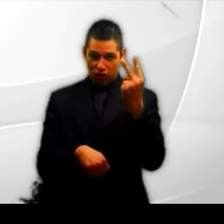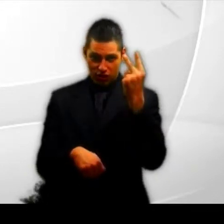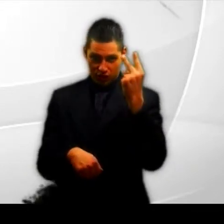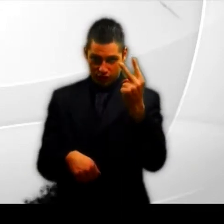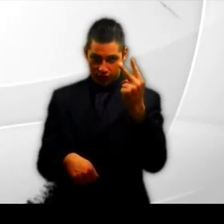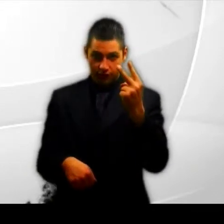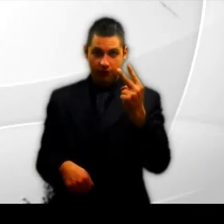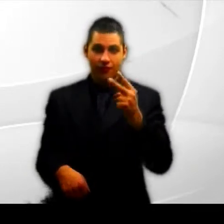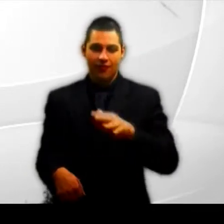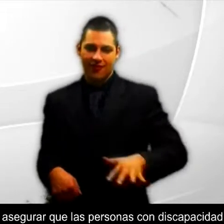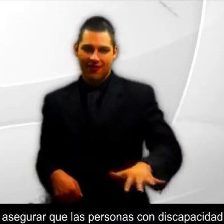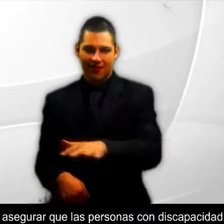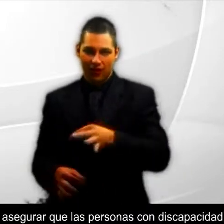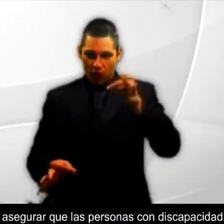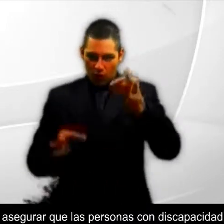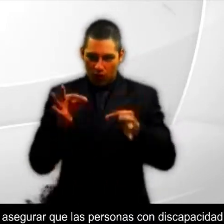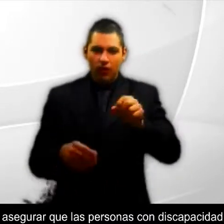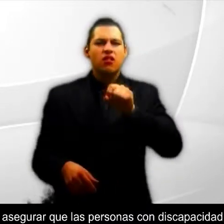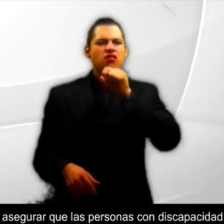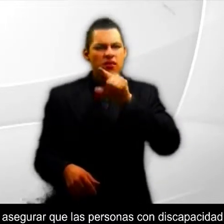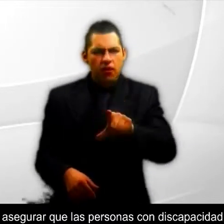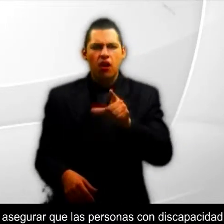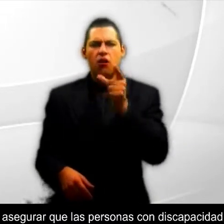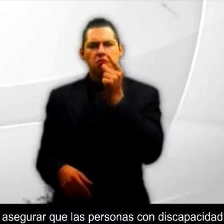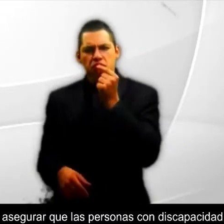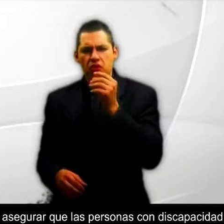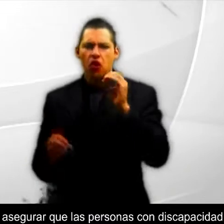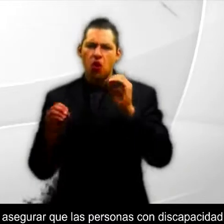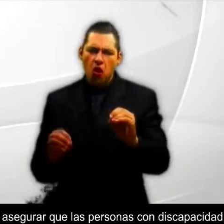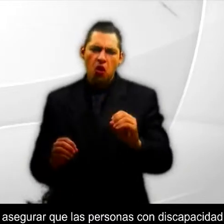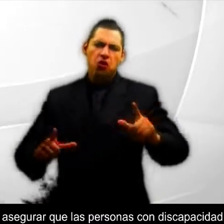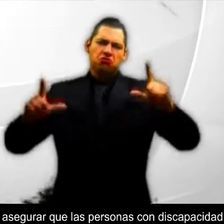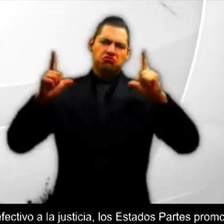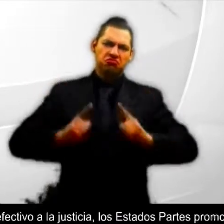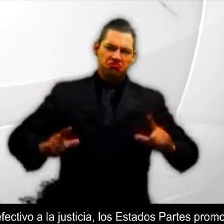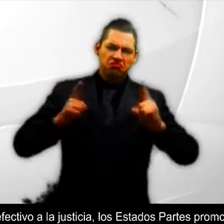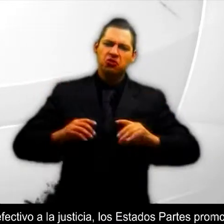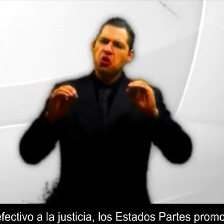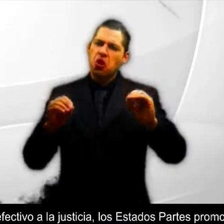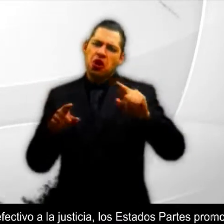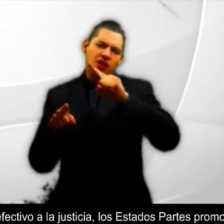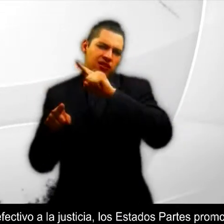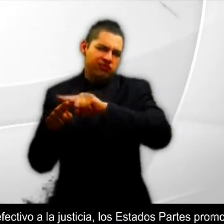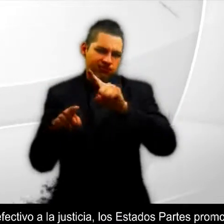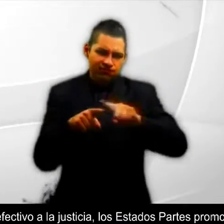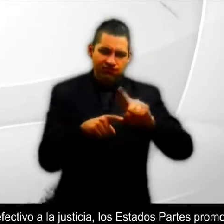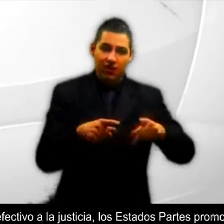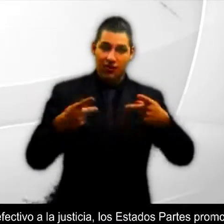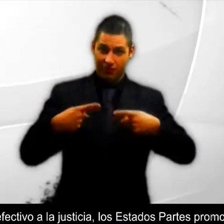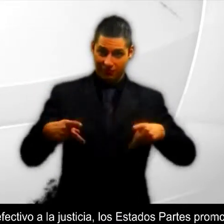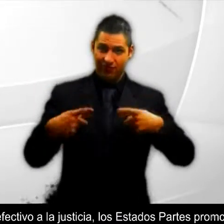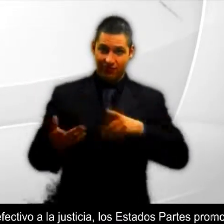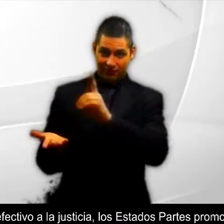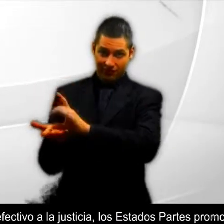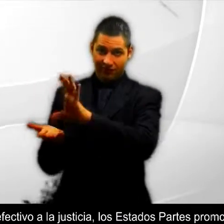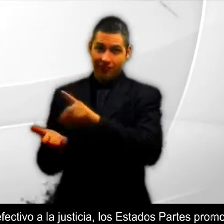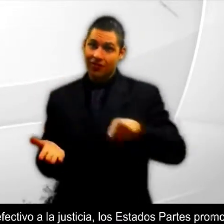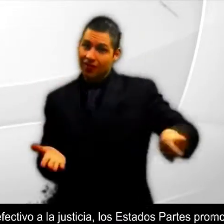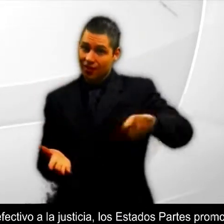2. A fin de asegurar que las personas con discapacidad tengan acceso efectivo a la justicia, los Estados Partes promoverán